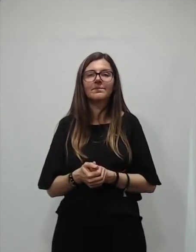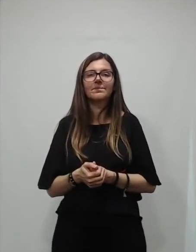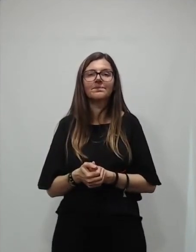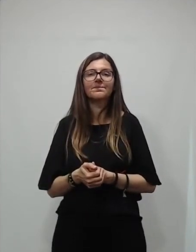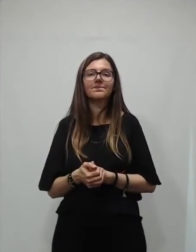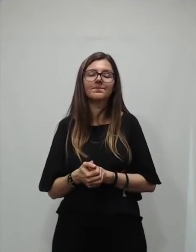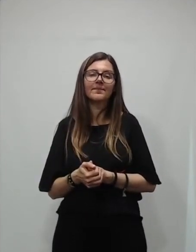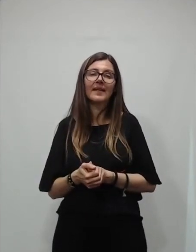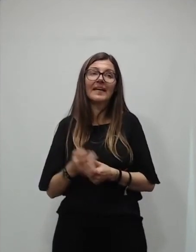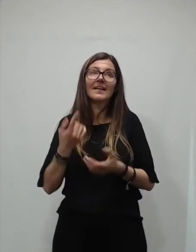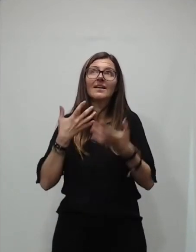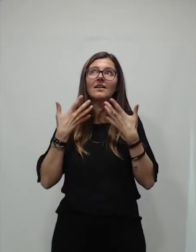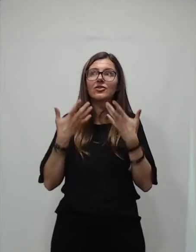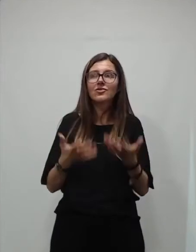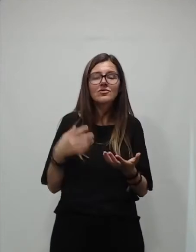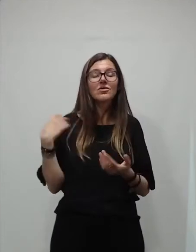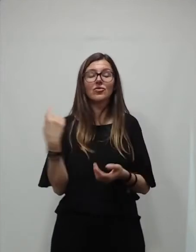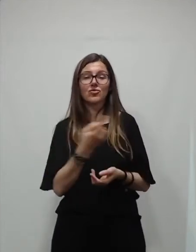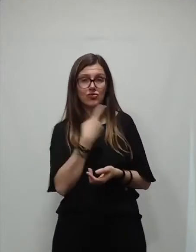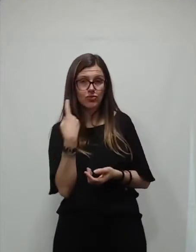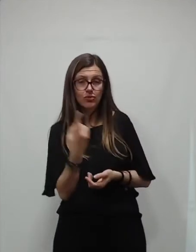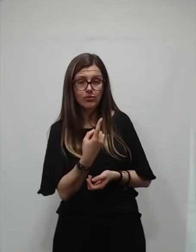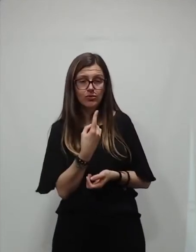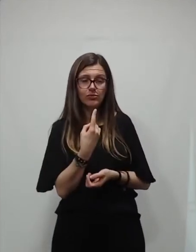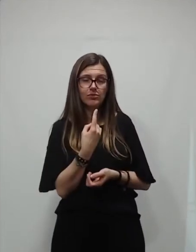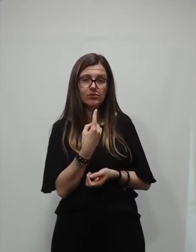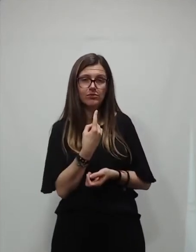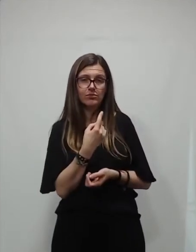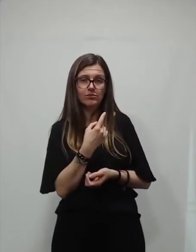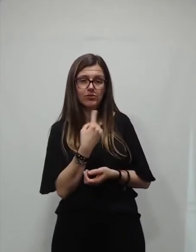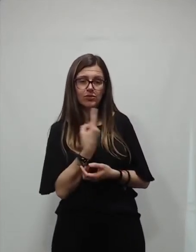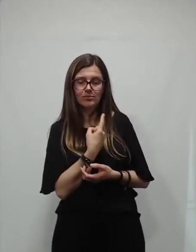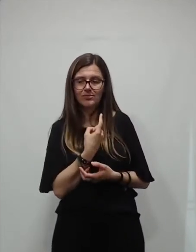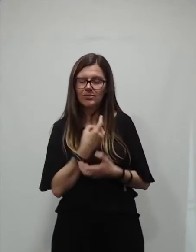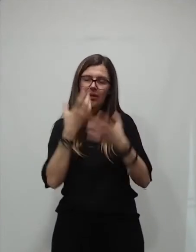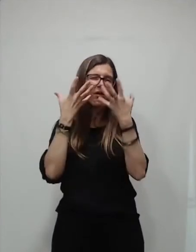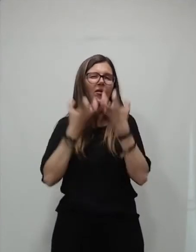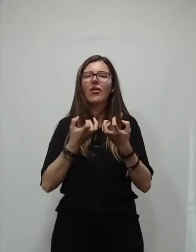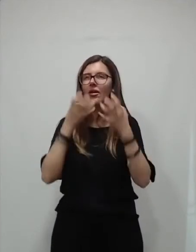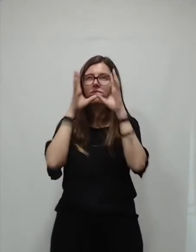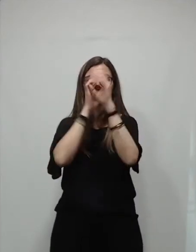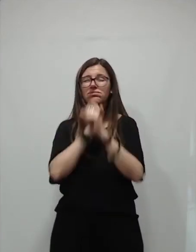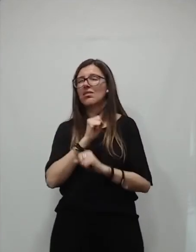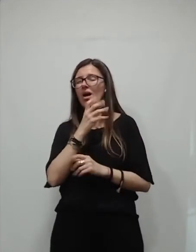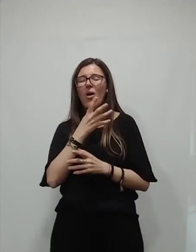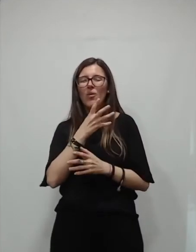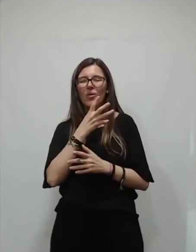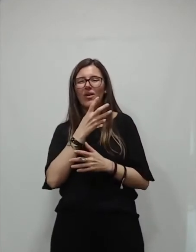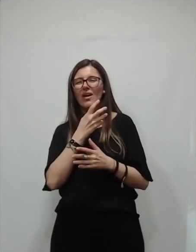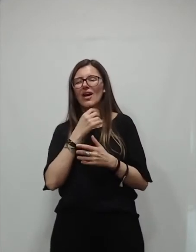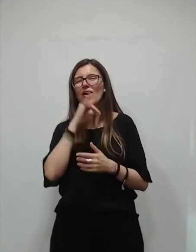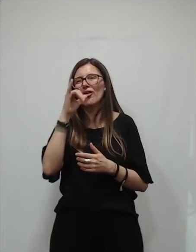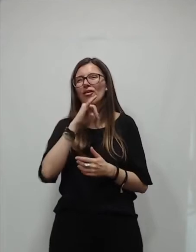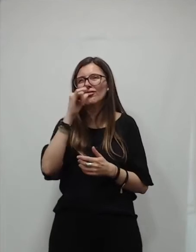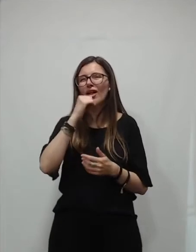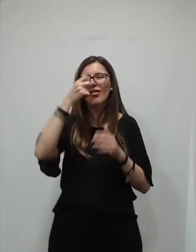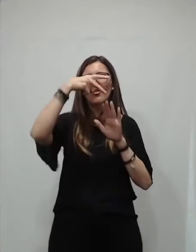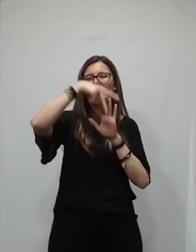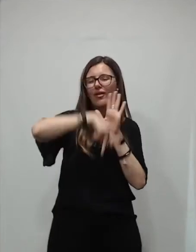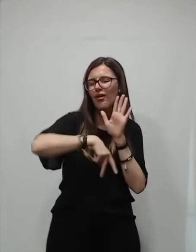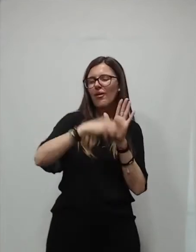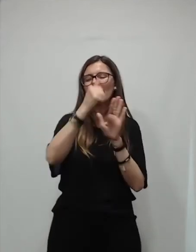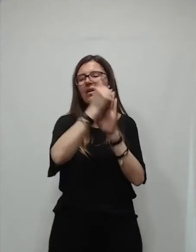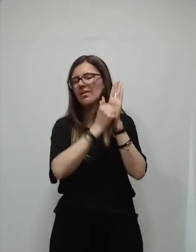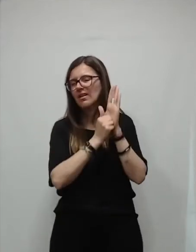Por lo tanto, nosotros lo que vemos, para no aburrir con normativa y citarle muchos artículos y cuestiones procesales